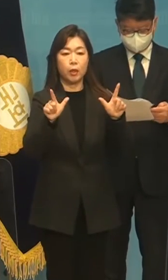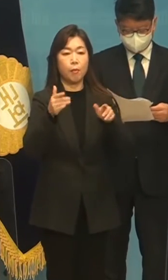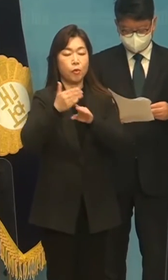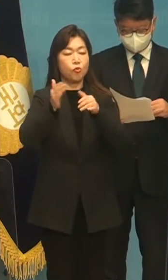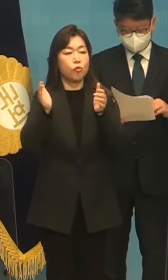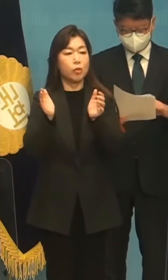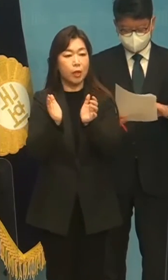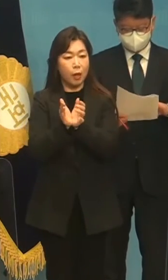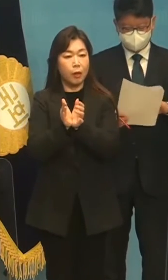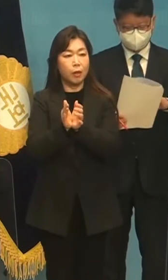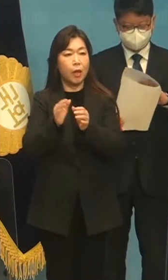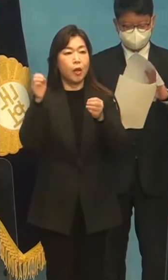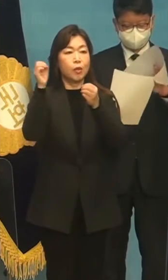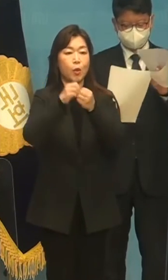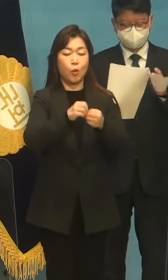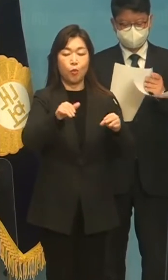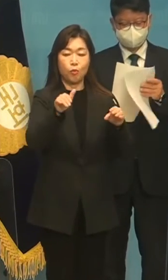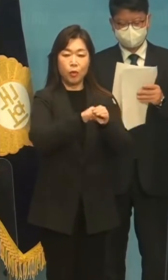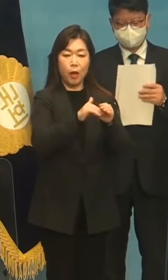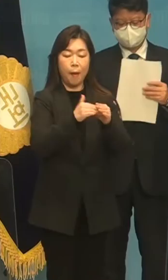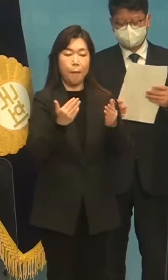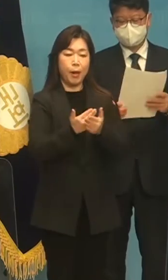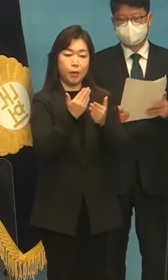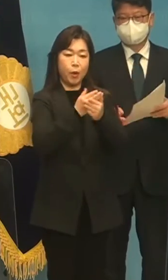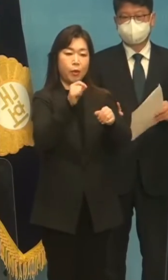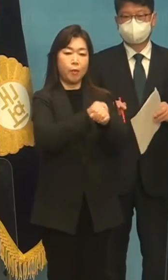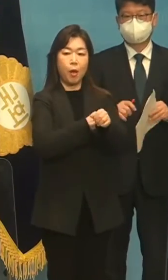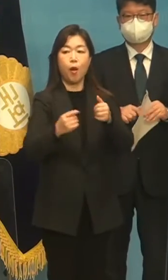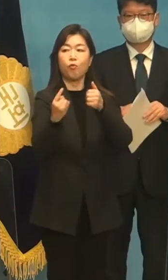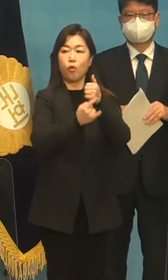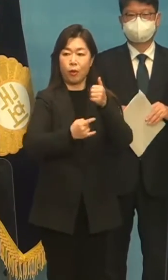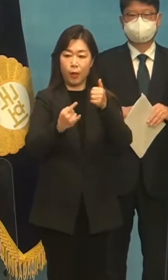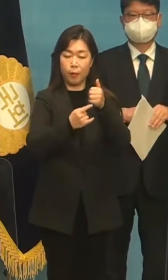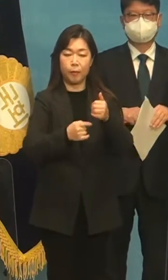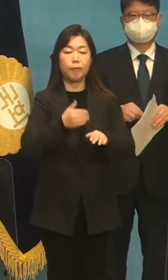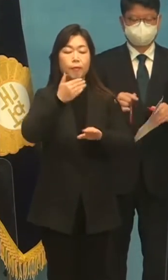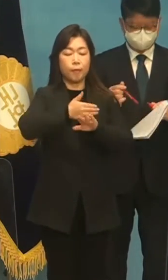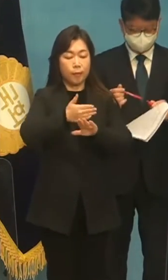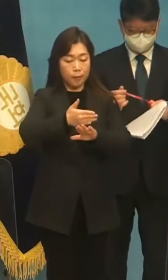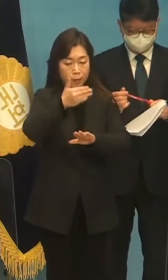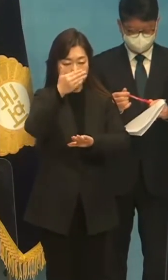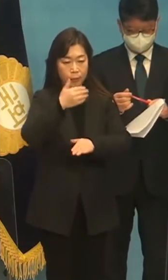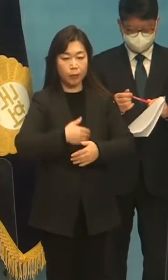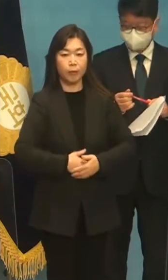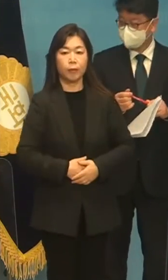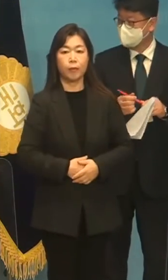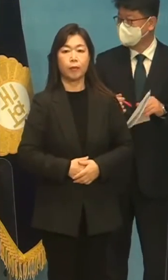더불어민주당 전통문화 발전 특별위원회 감사합니다.